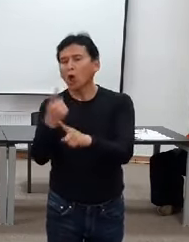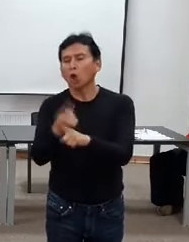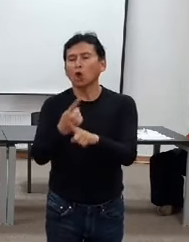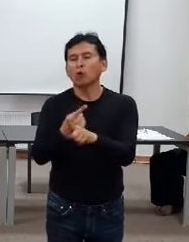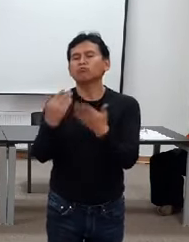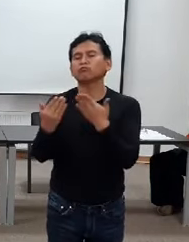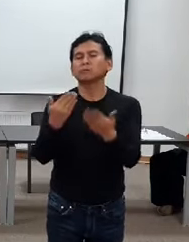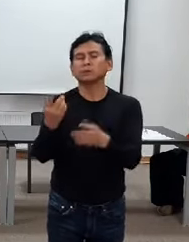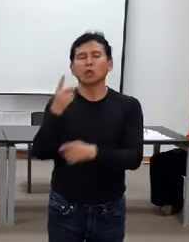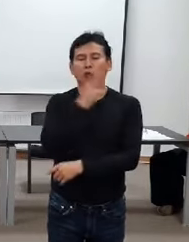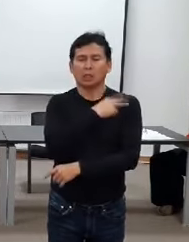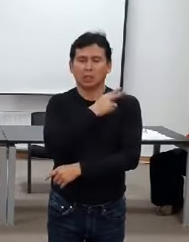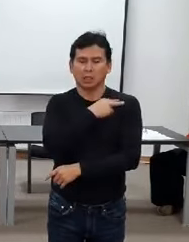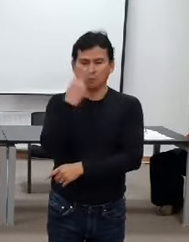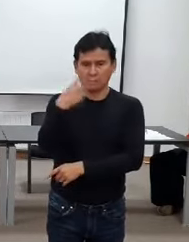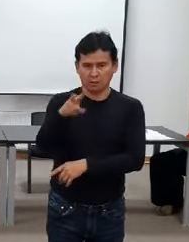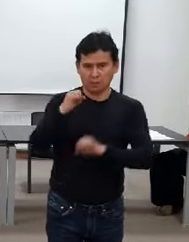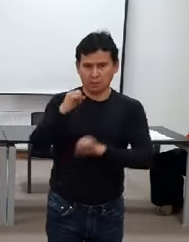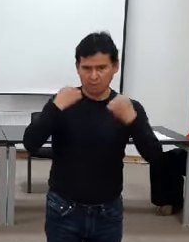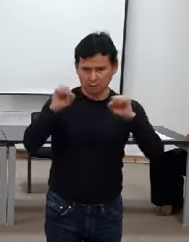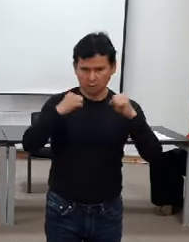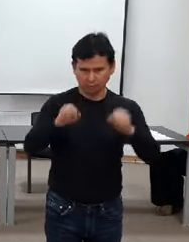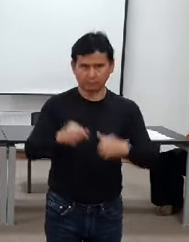la gerencia de ese gimnasio.